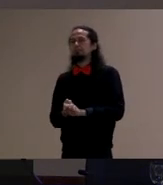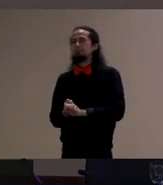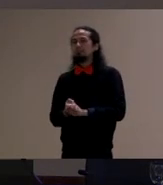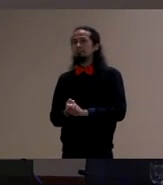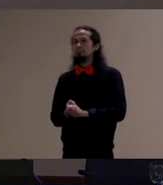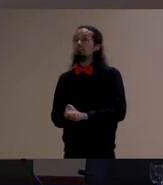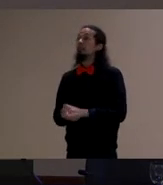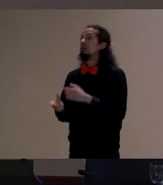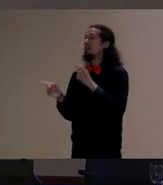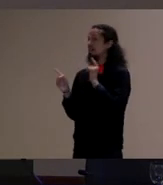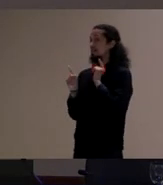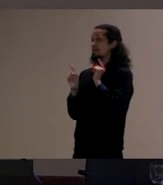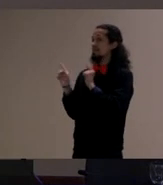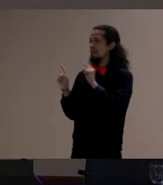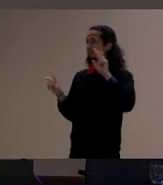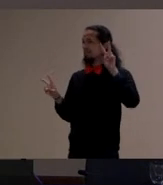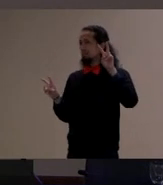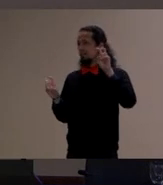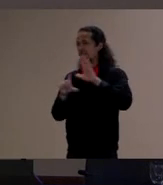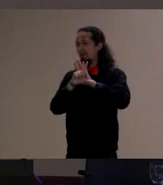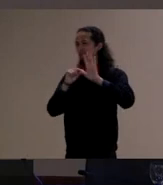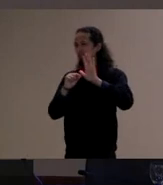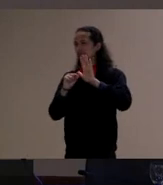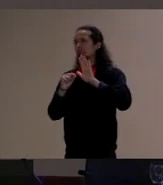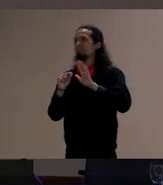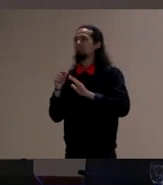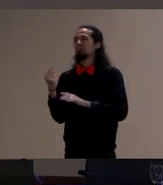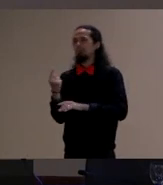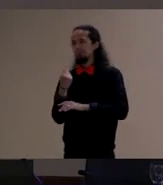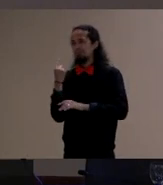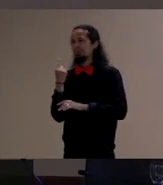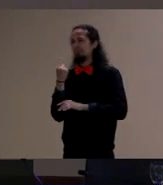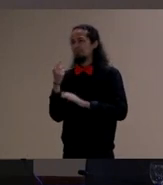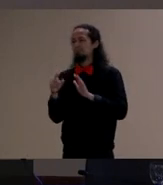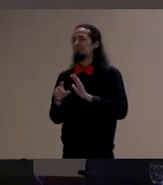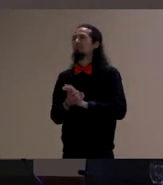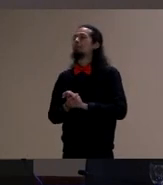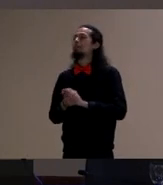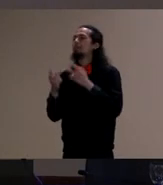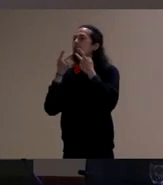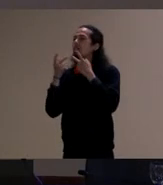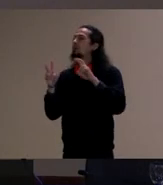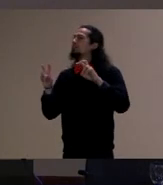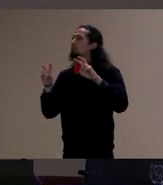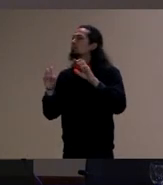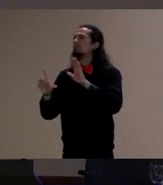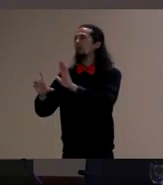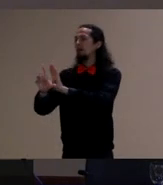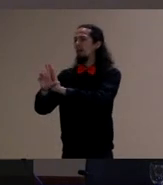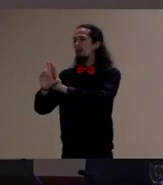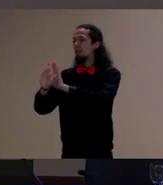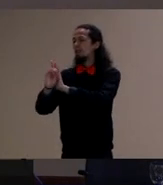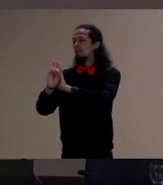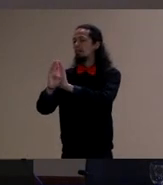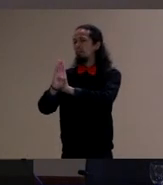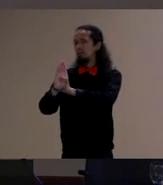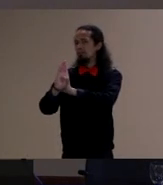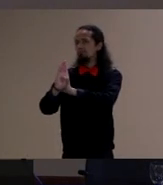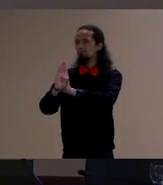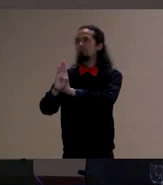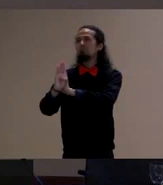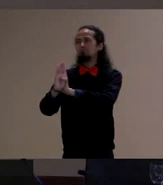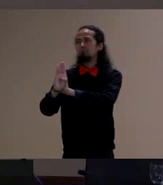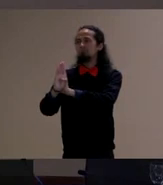parágrafo único do artigo primeiro também as menciona a LDB EA inclusive nesse processo